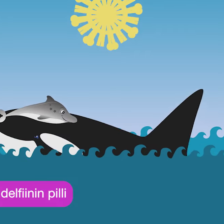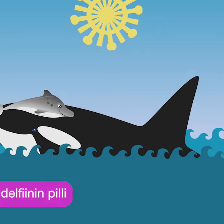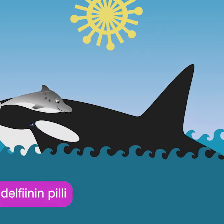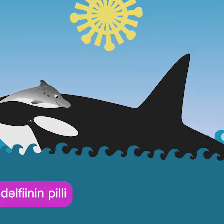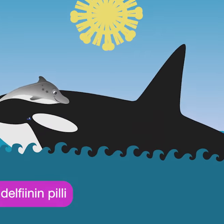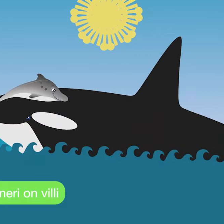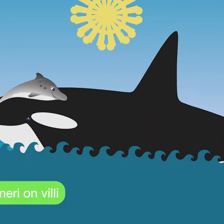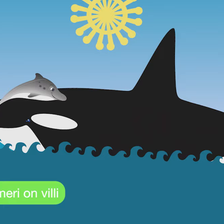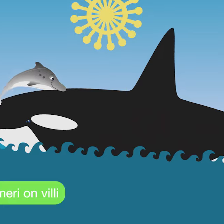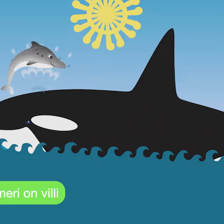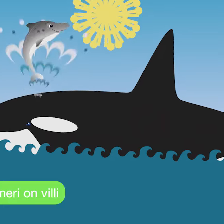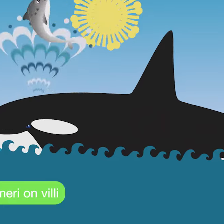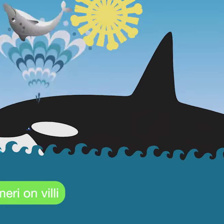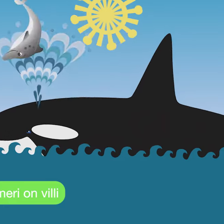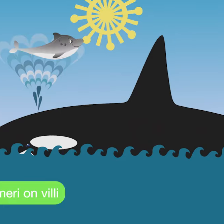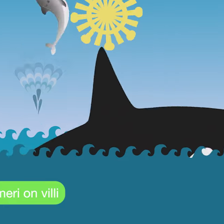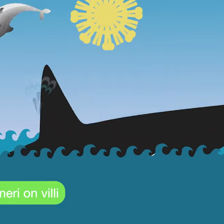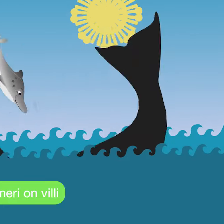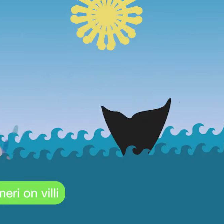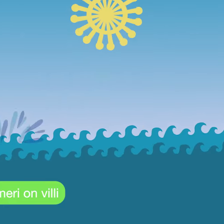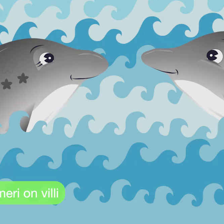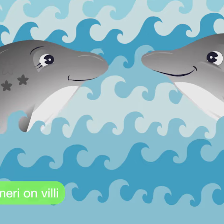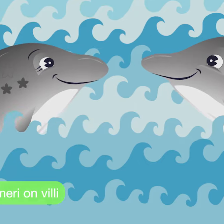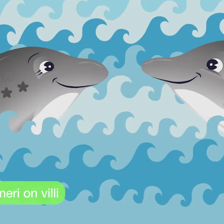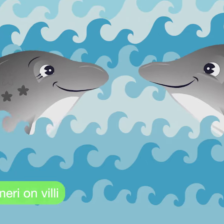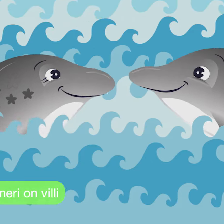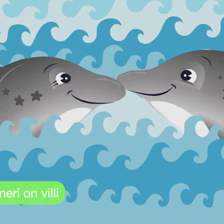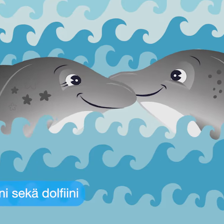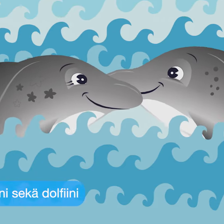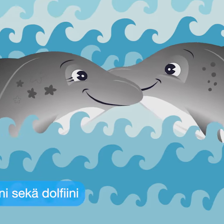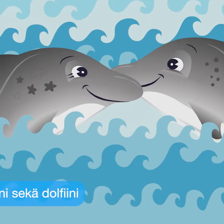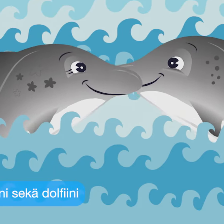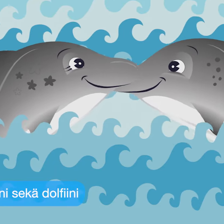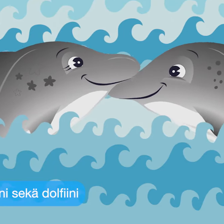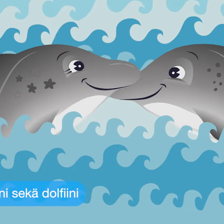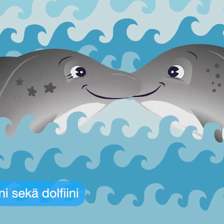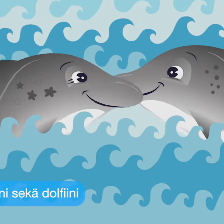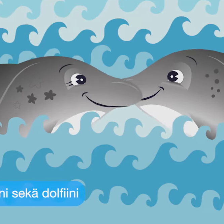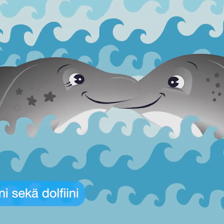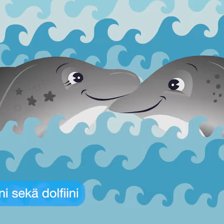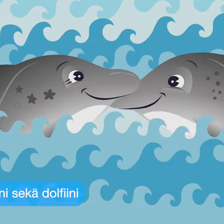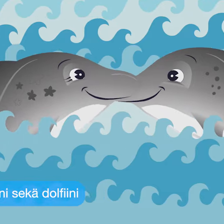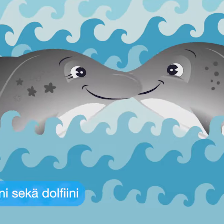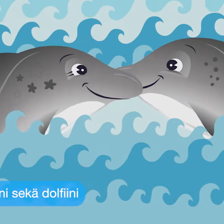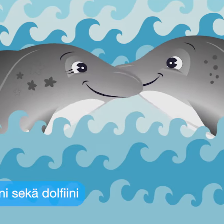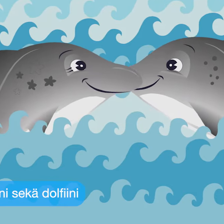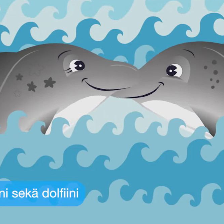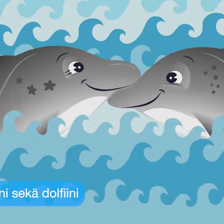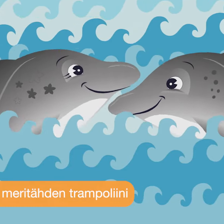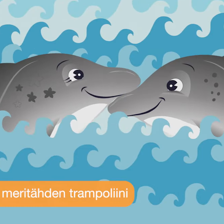pilli koralli rutalla Meri on villi sardini marliini sekäfiini